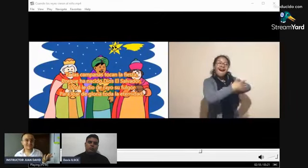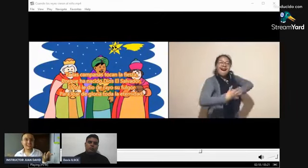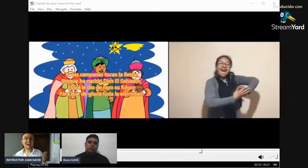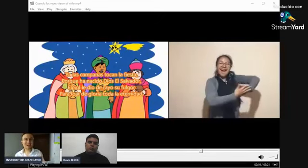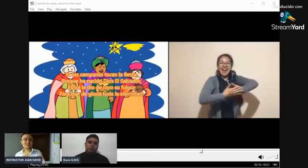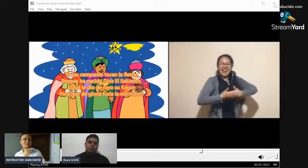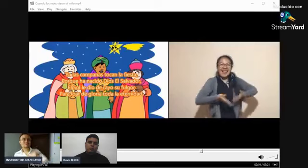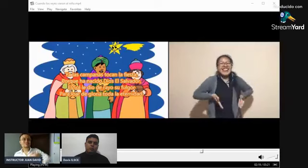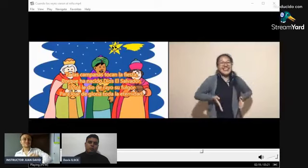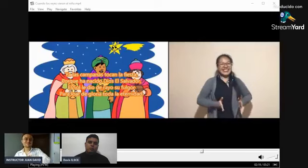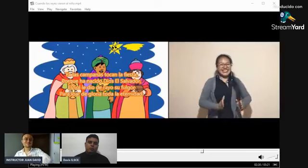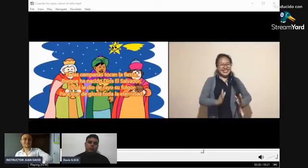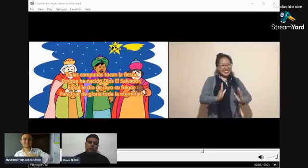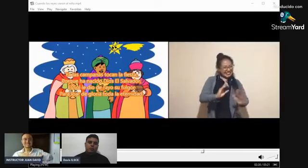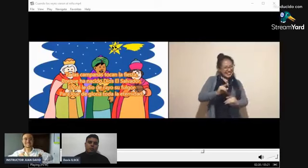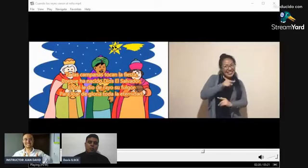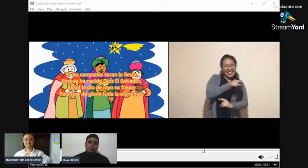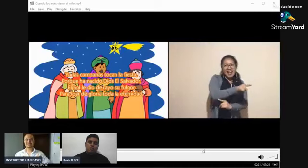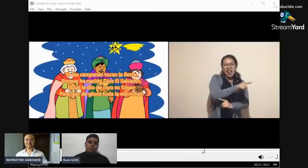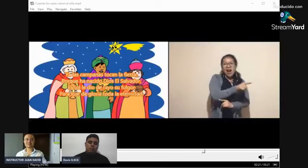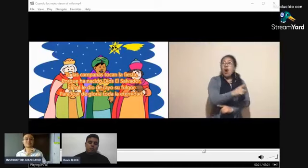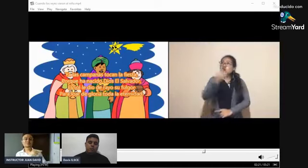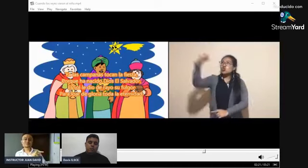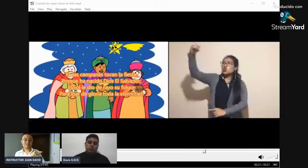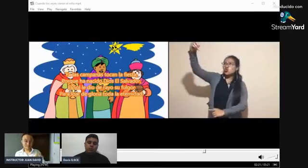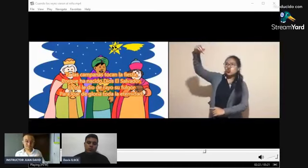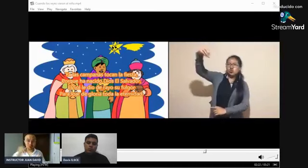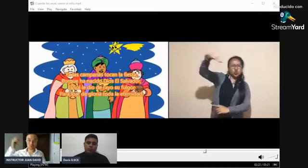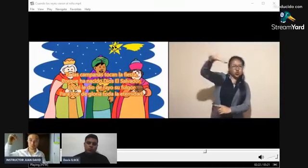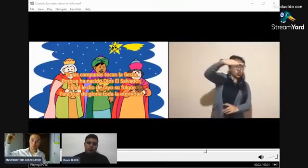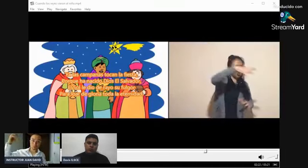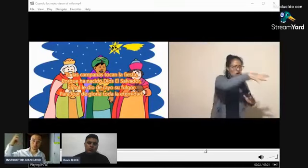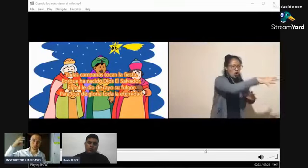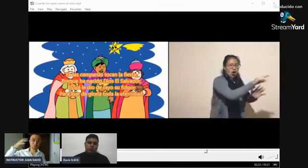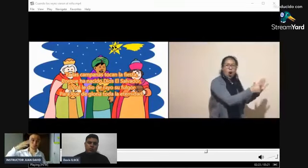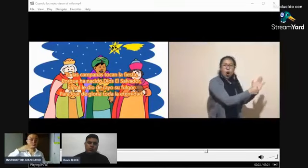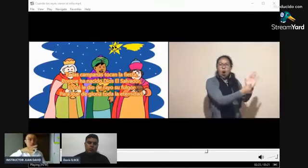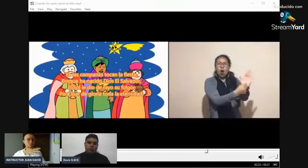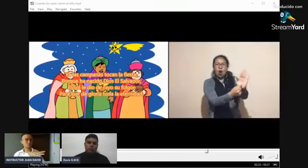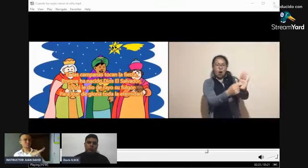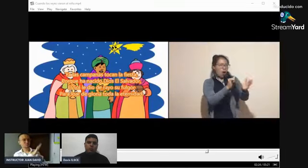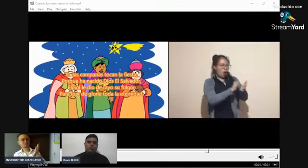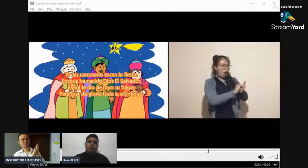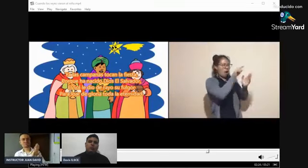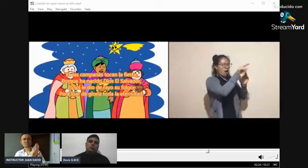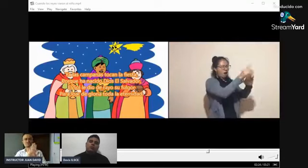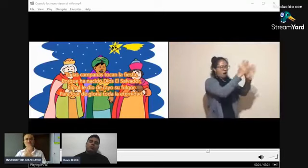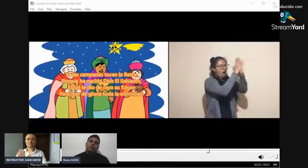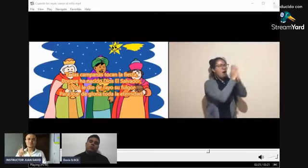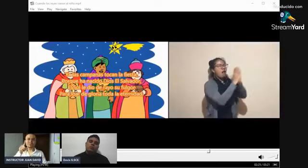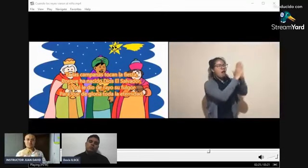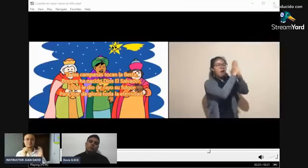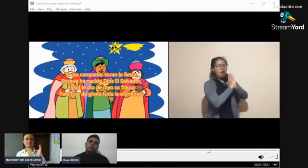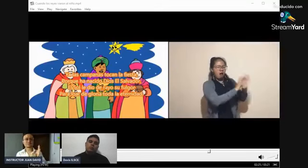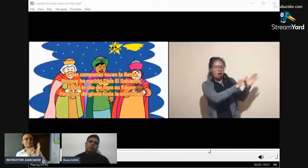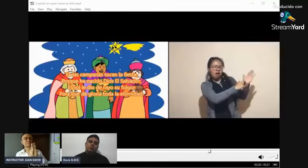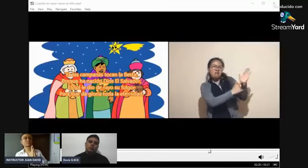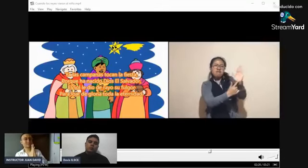el Salvador. El sol le dio de rayos su fulgor, para loar de gloria